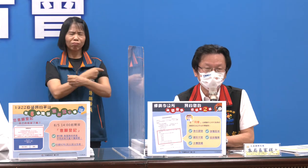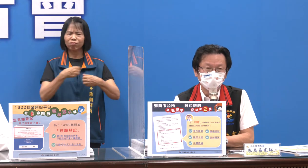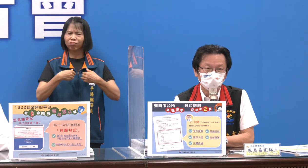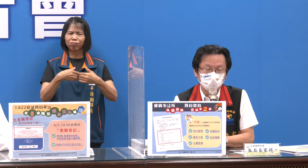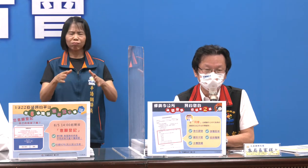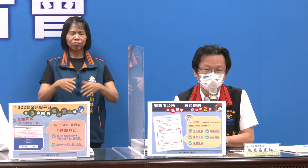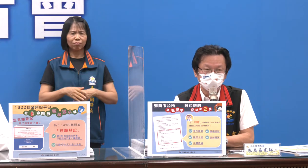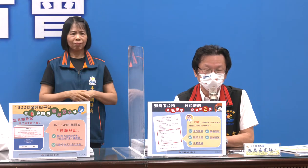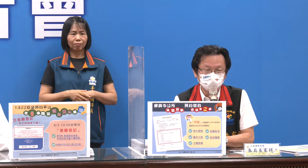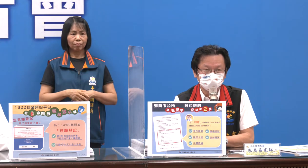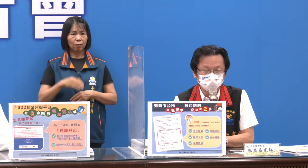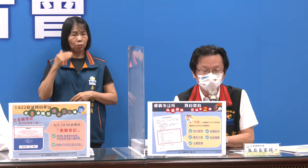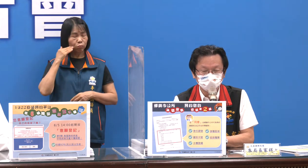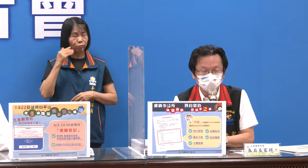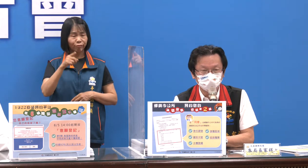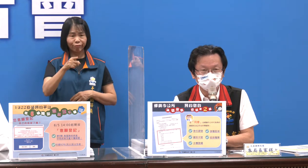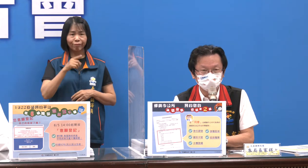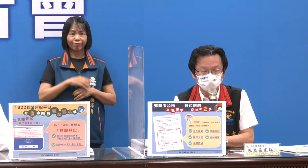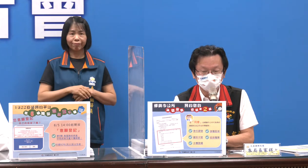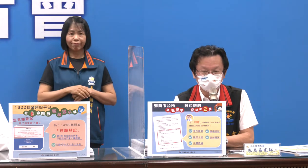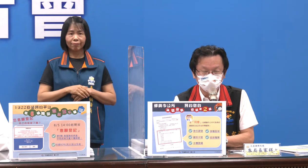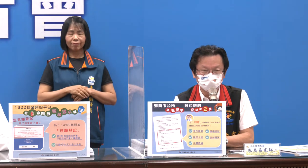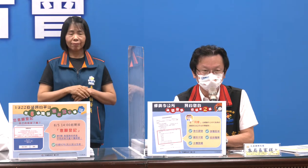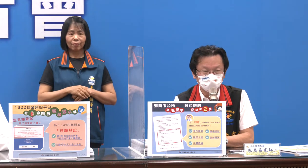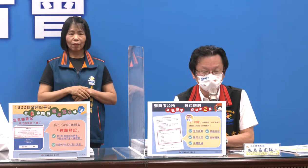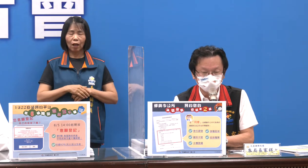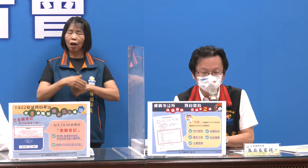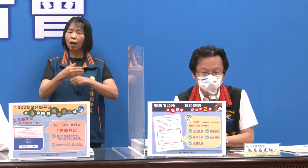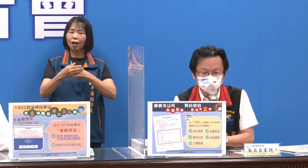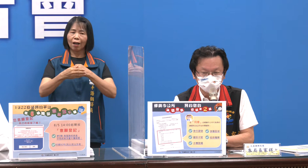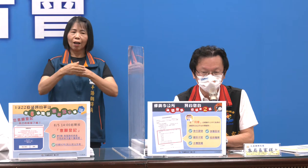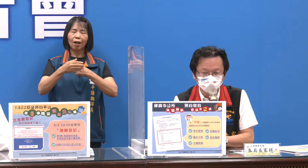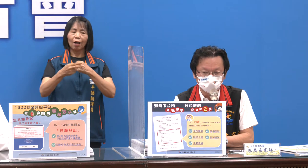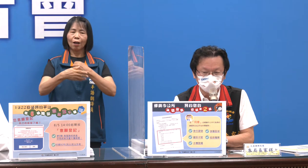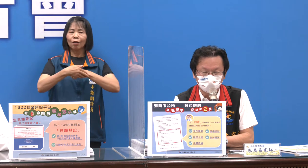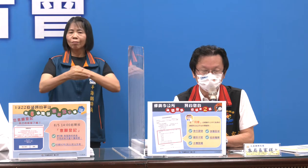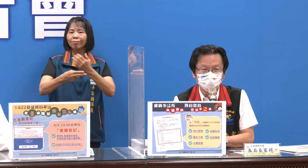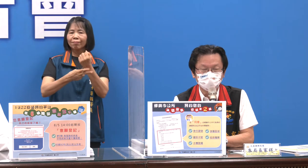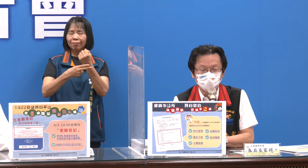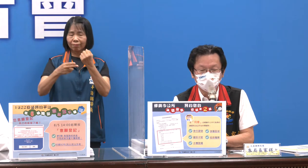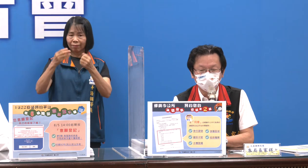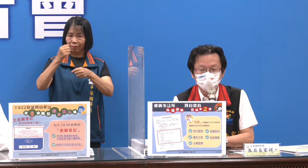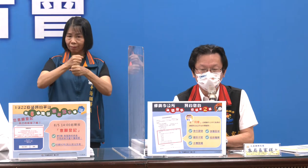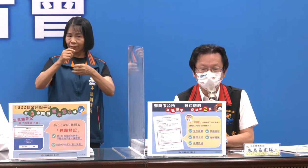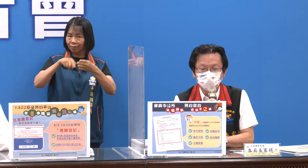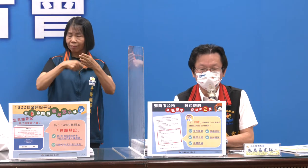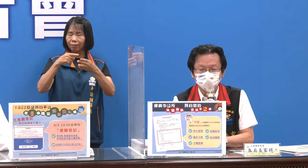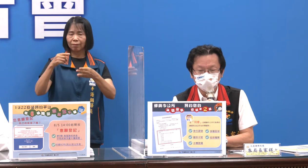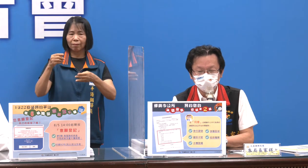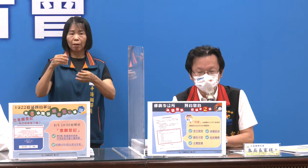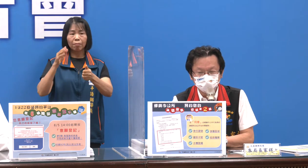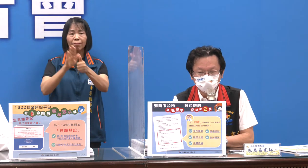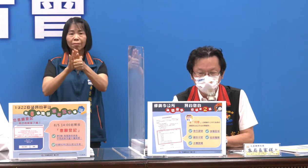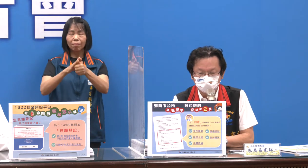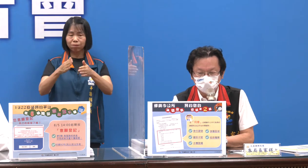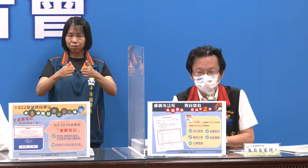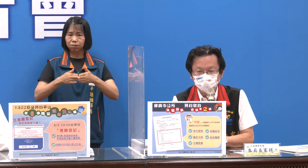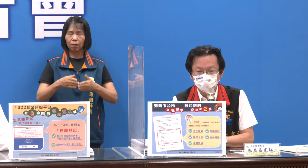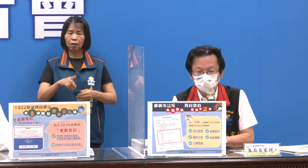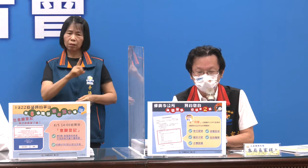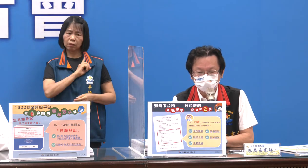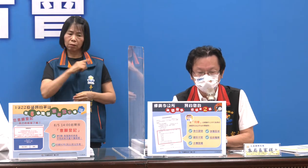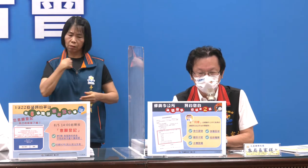们来帮忙，希望我们那个村里长、村里干事来协助预约的话那你要准备一些身份证号